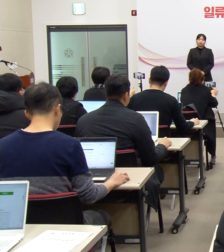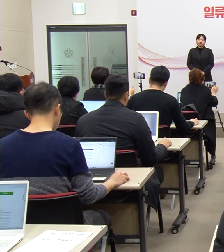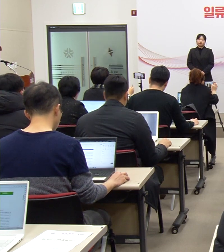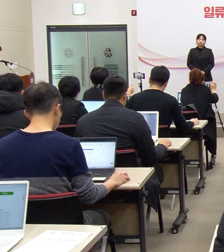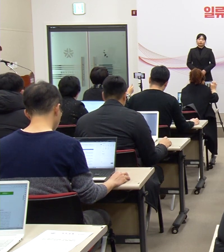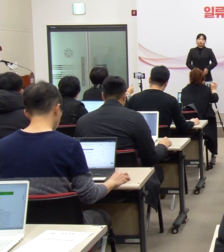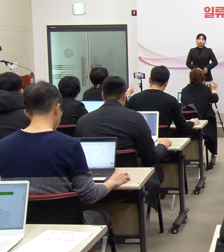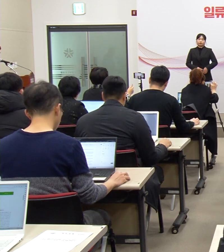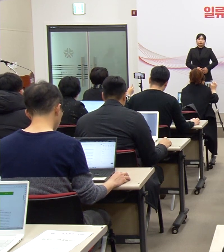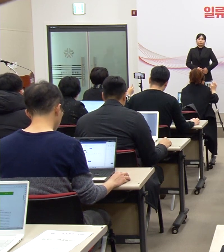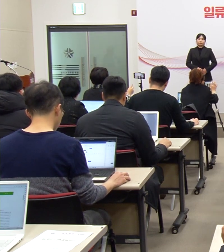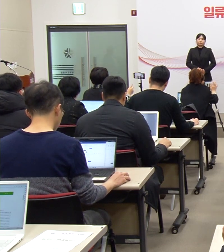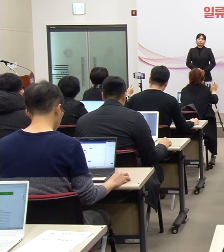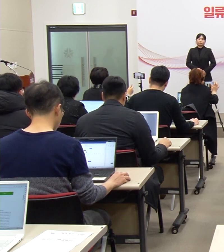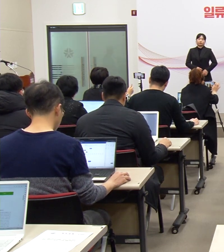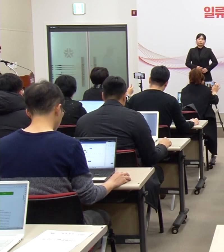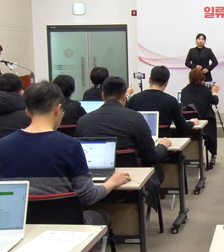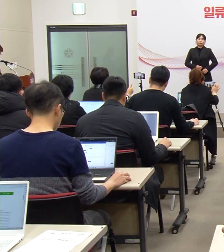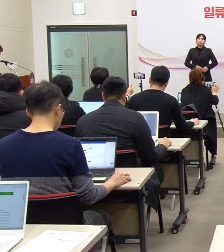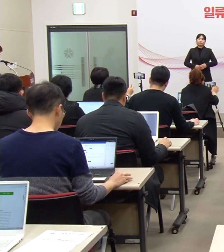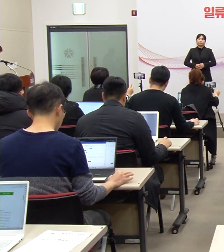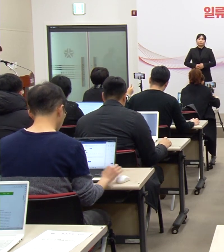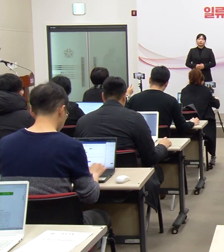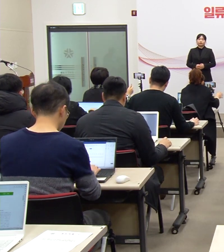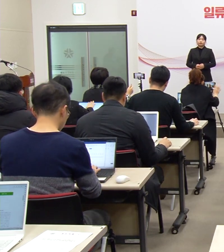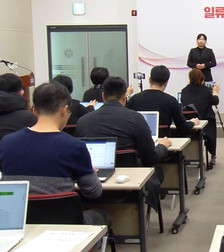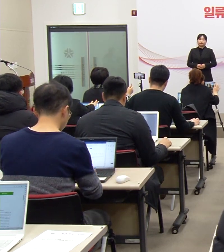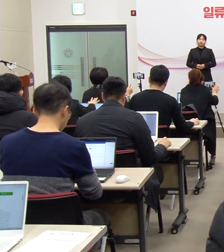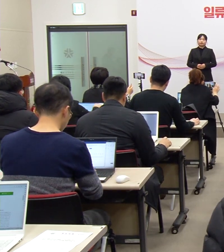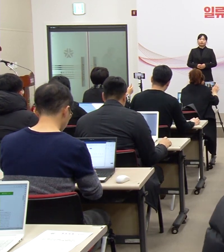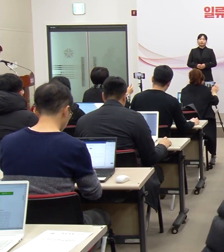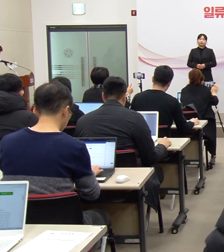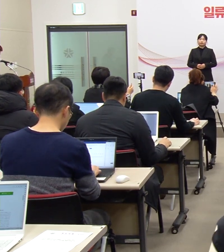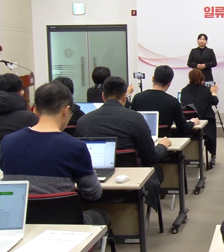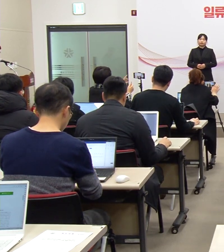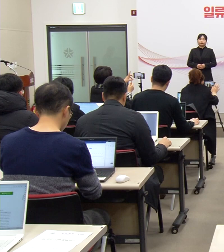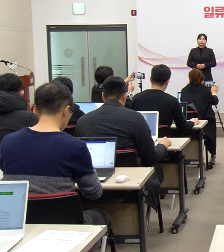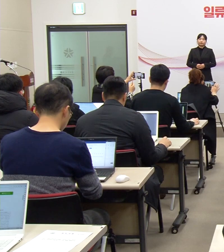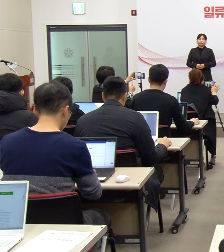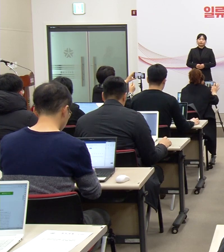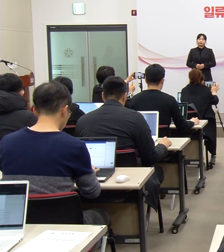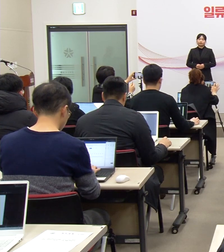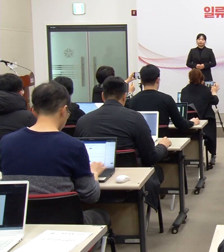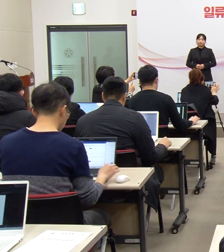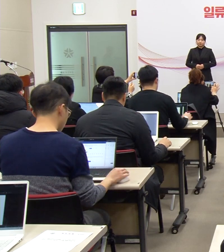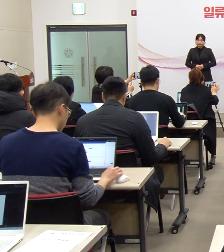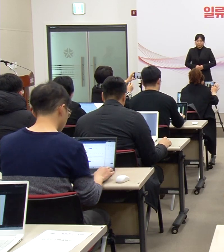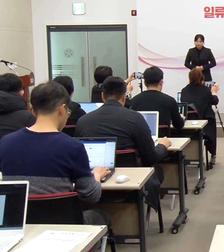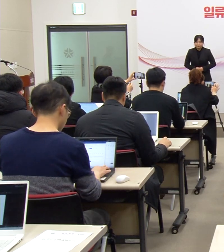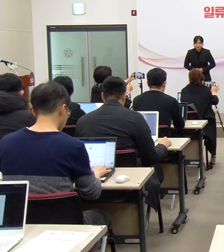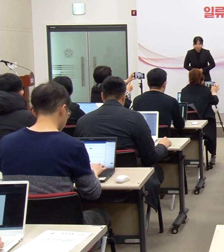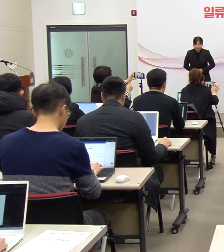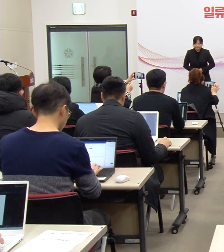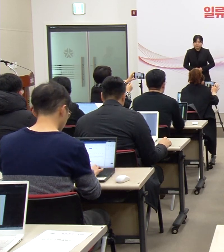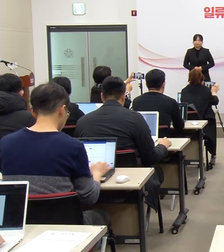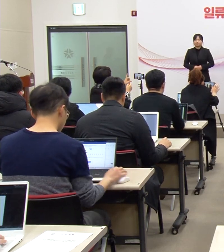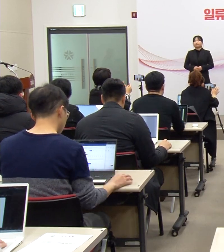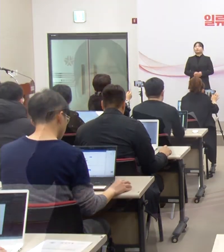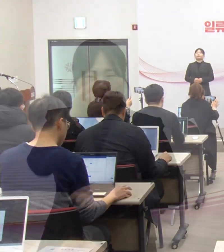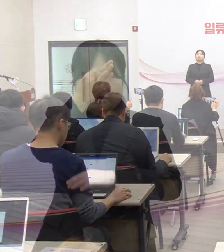대해서 말씀드리는 자리를 갖도록 하겠습니다. 그럼 바로 시장님의 브리핑이 있겠습니다.